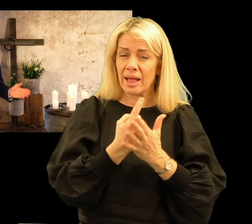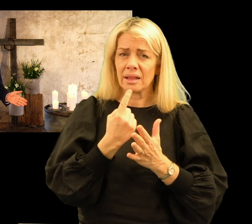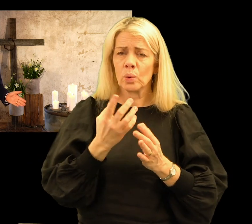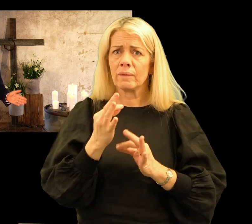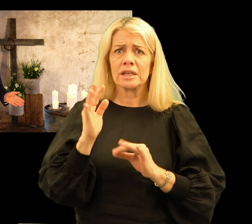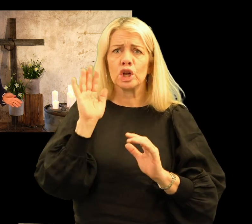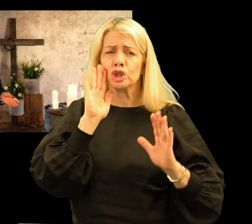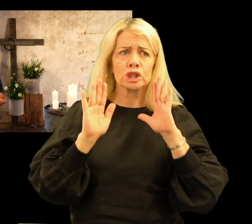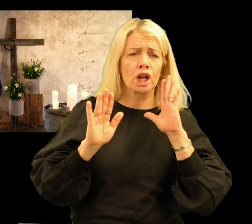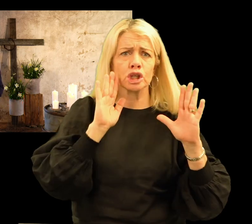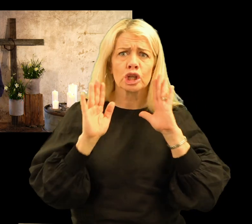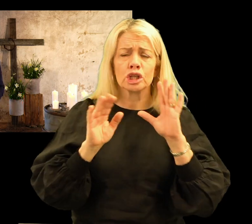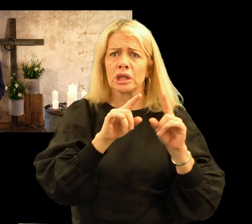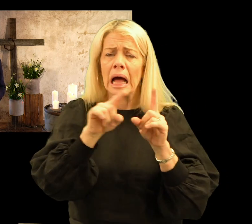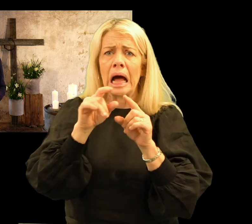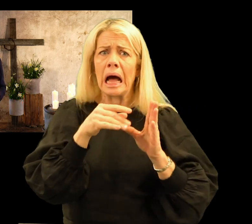vilken röst vi ska lyssna på?